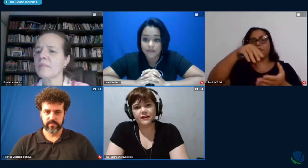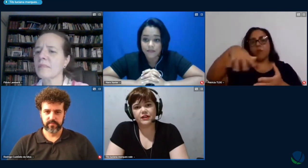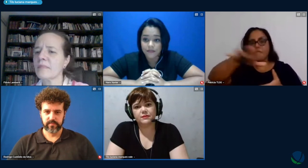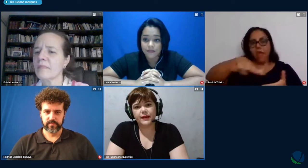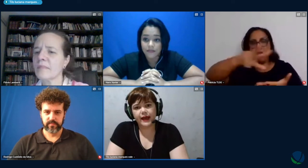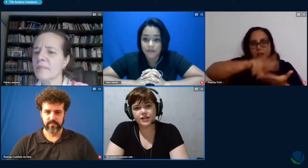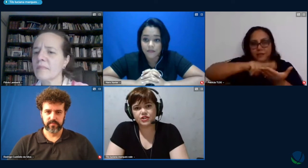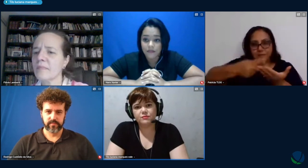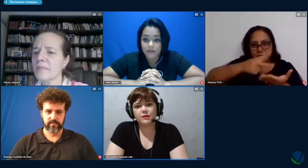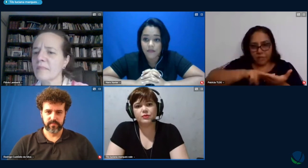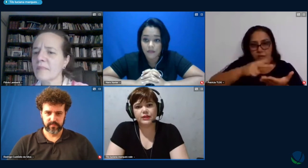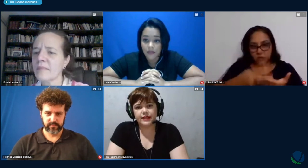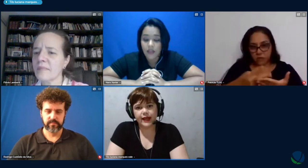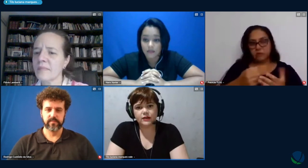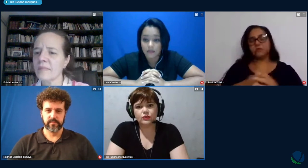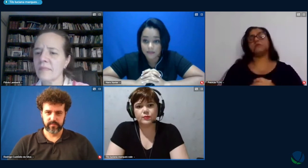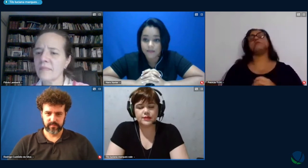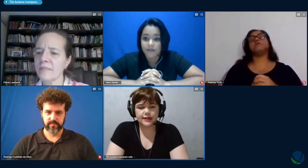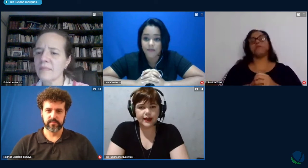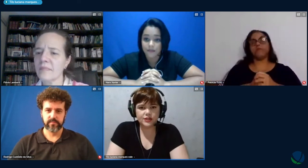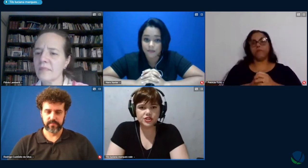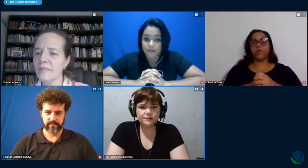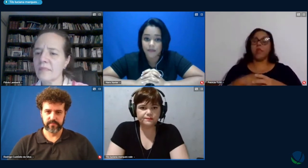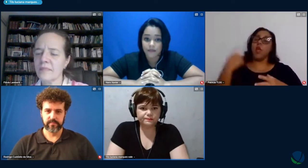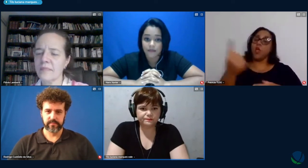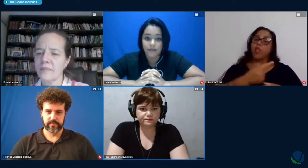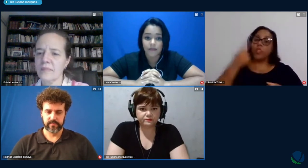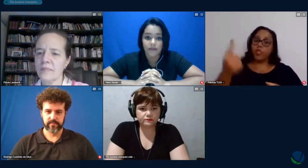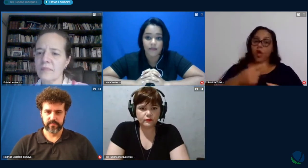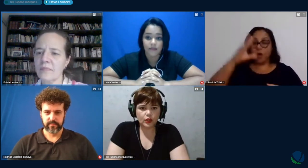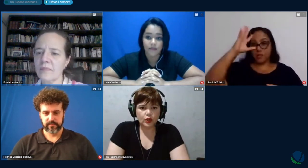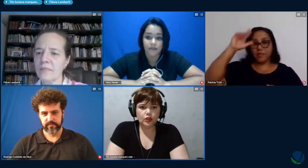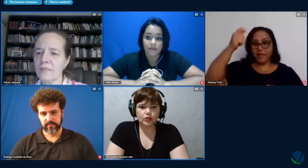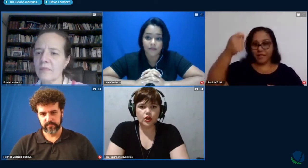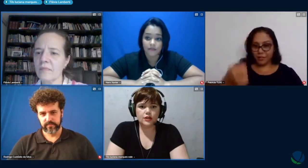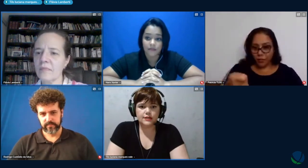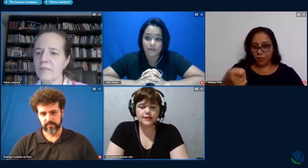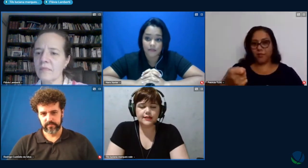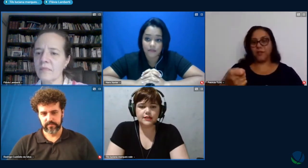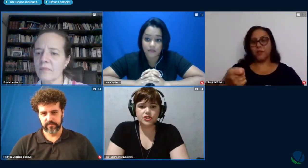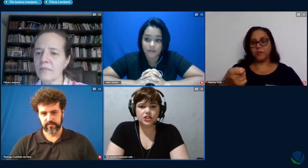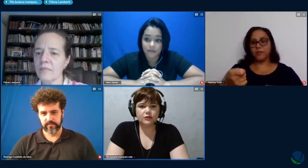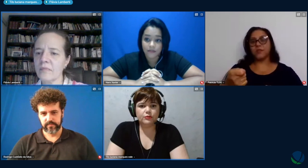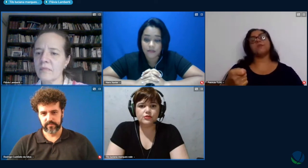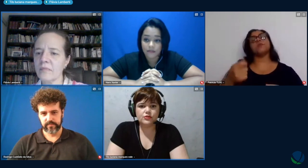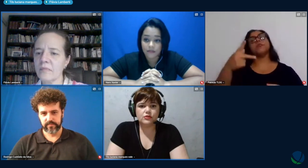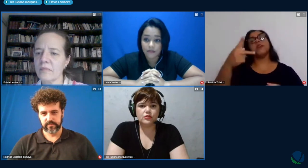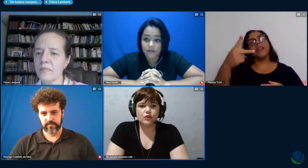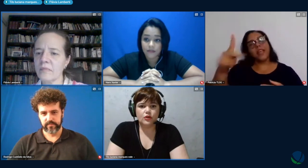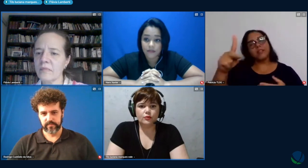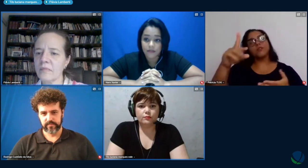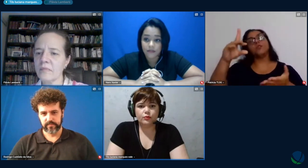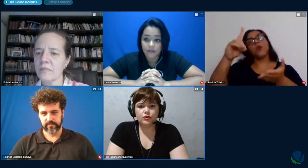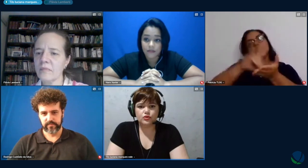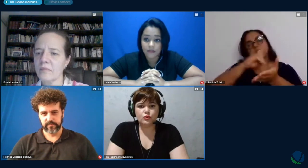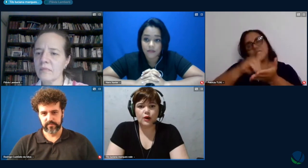professora Flávia Lamberti, membro interno do Pastrade. Nós decidimos,